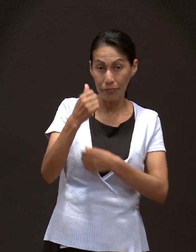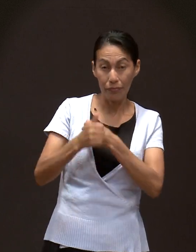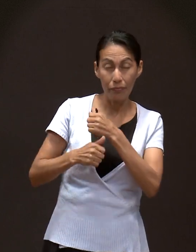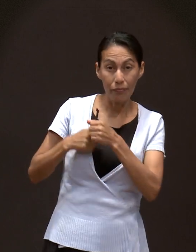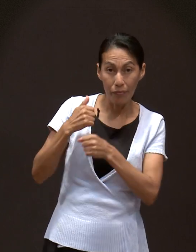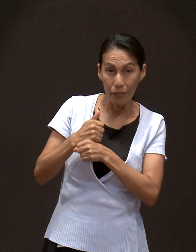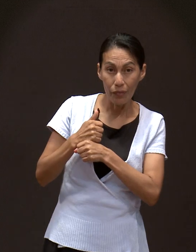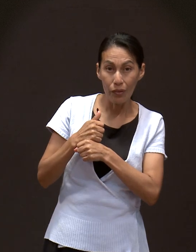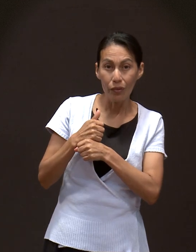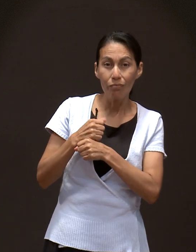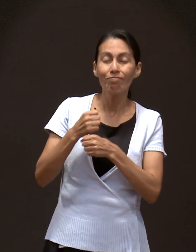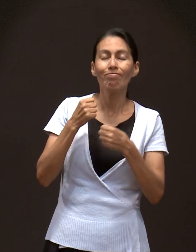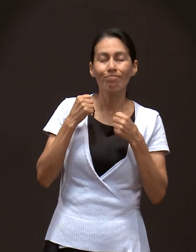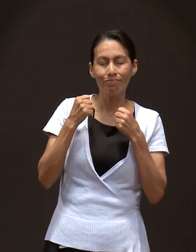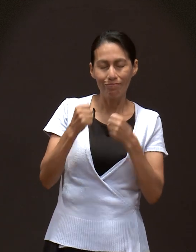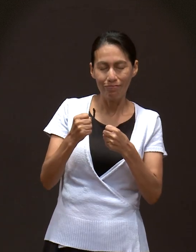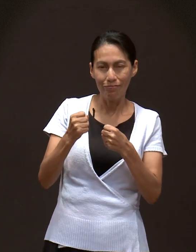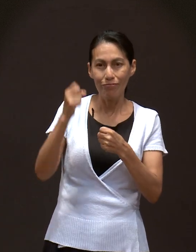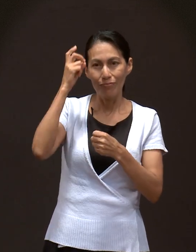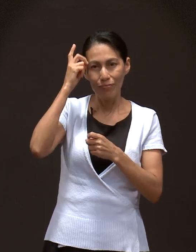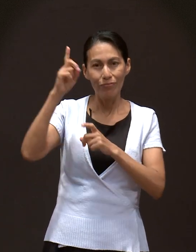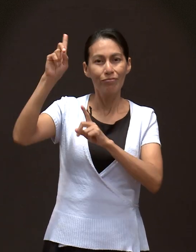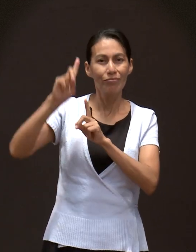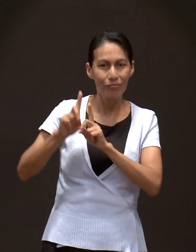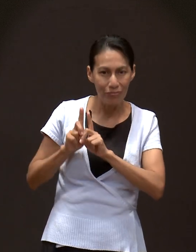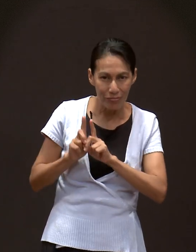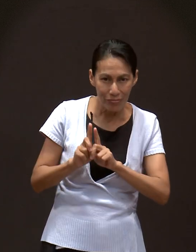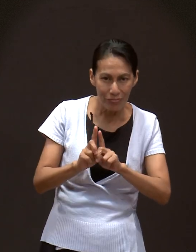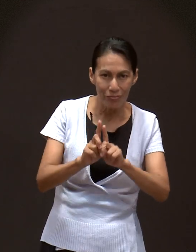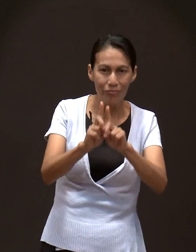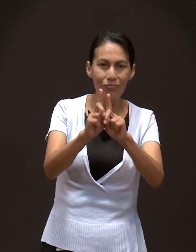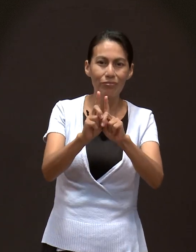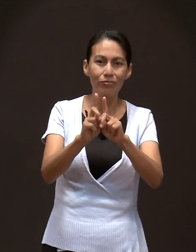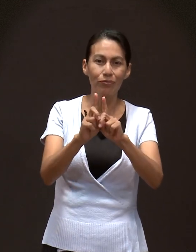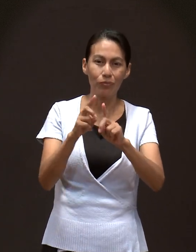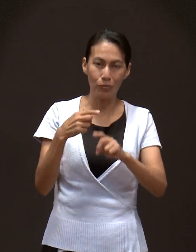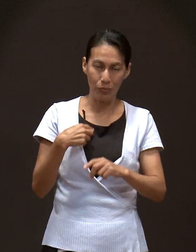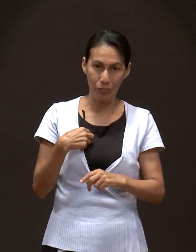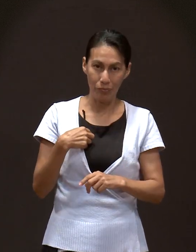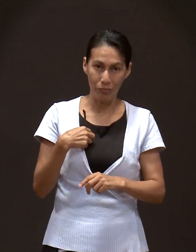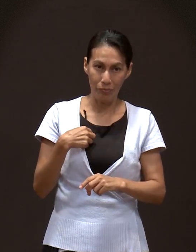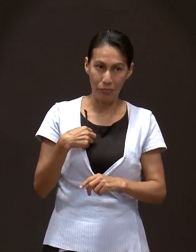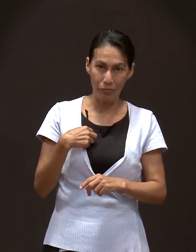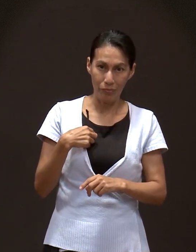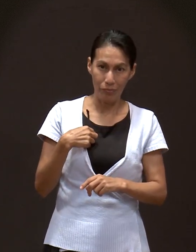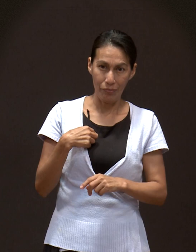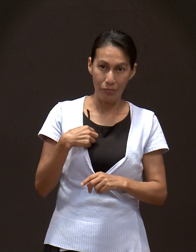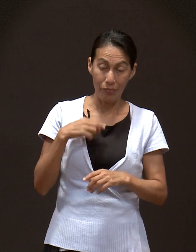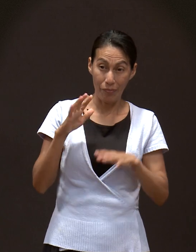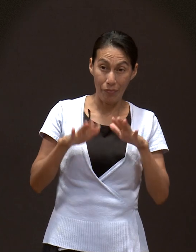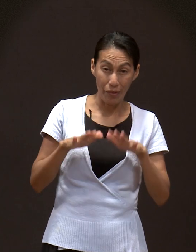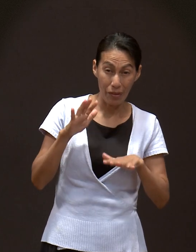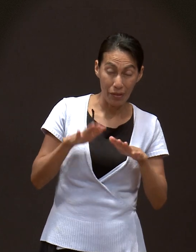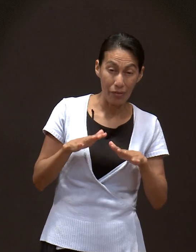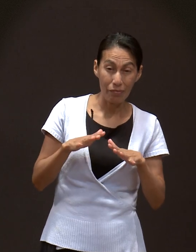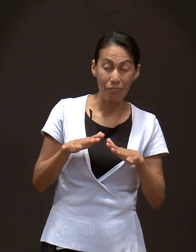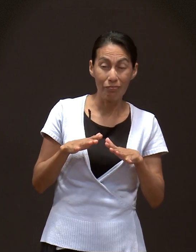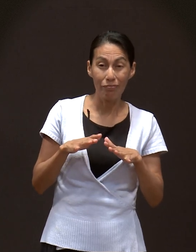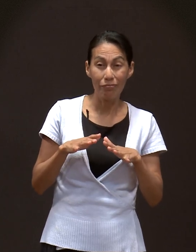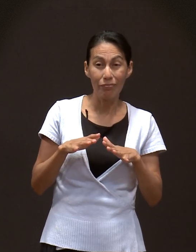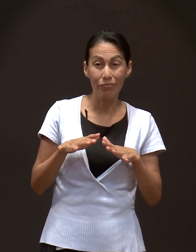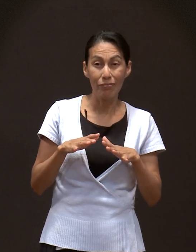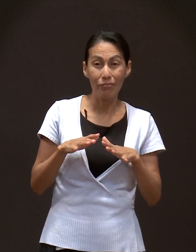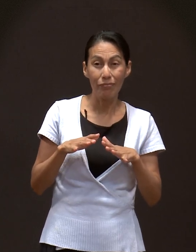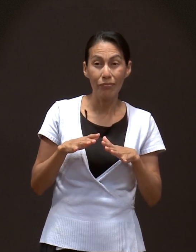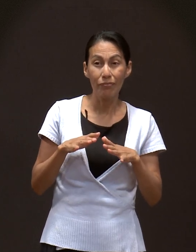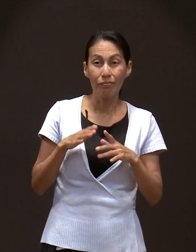años y no estoy 100% segura que esos 21 años Dios ha estado ahí. Amén. Y no lo he visto, porque a veces